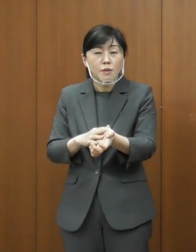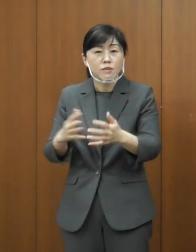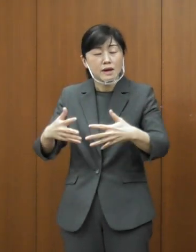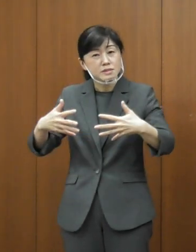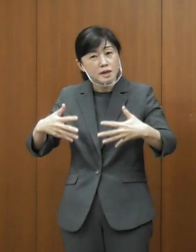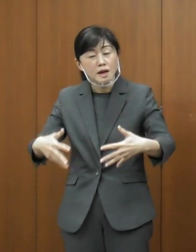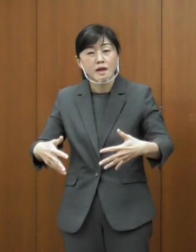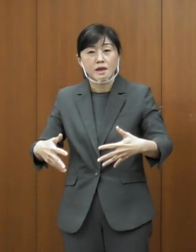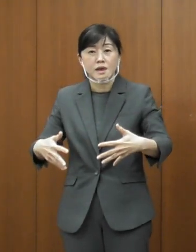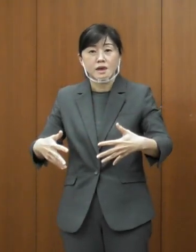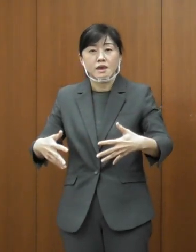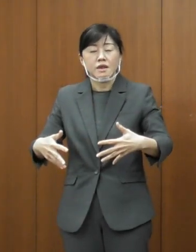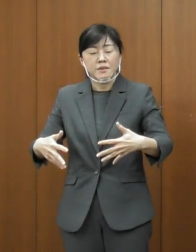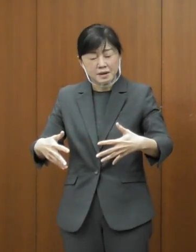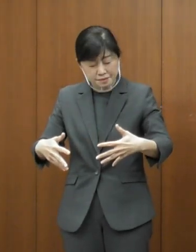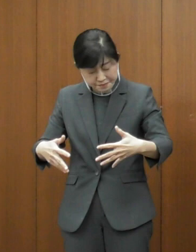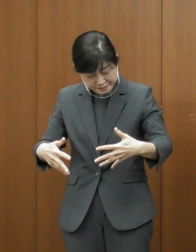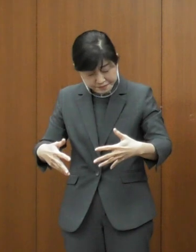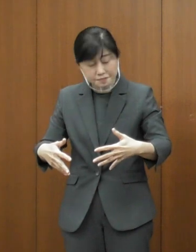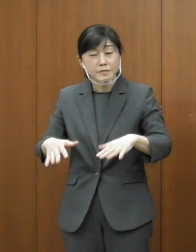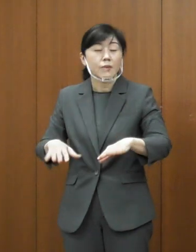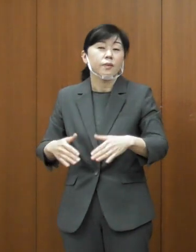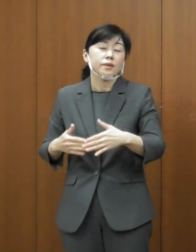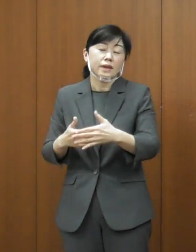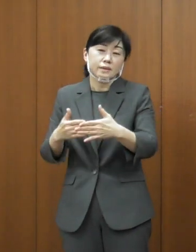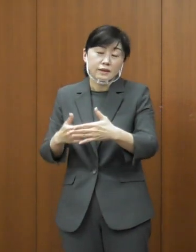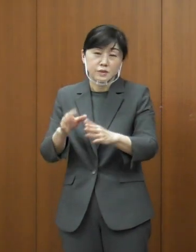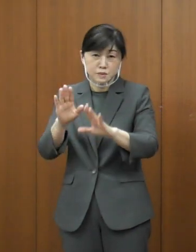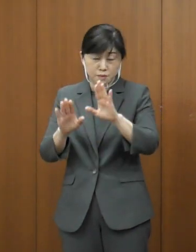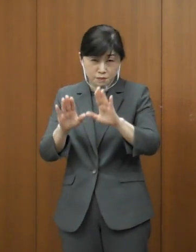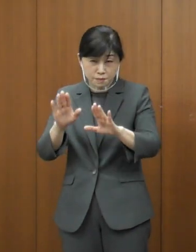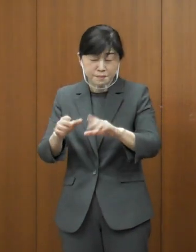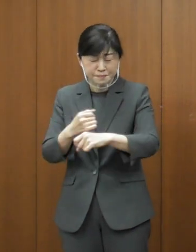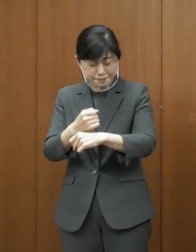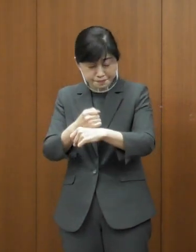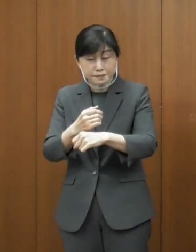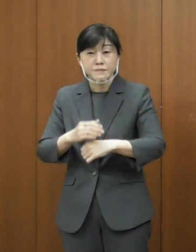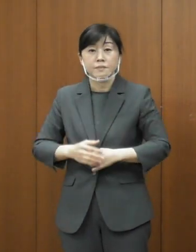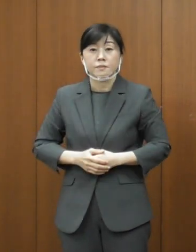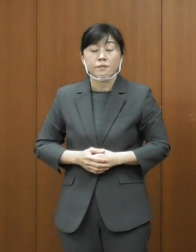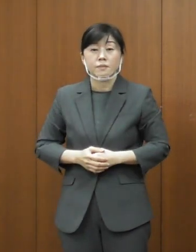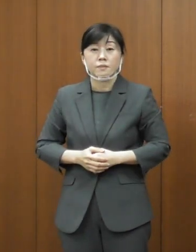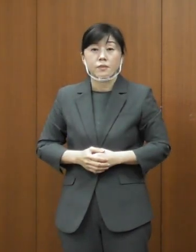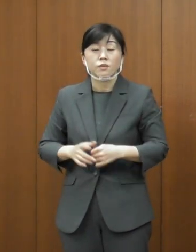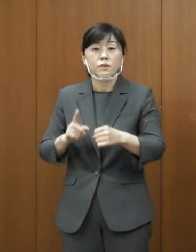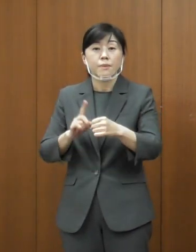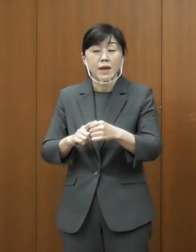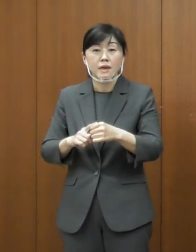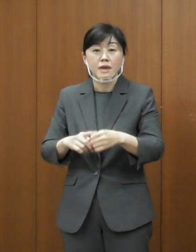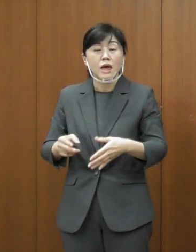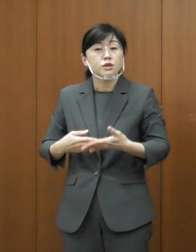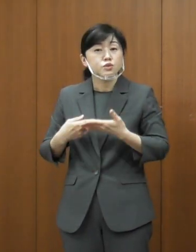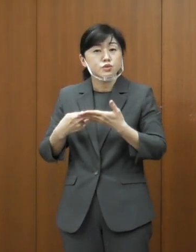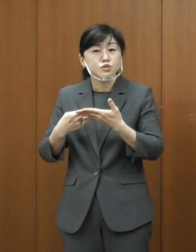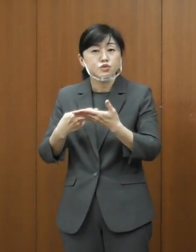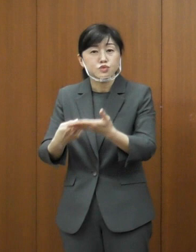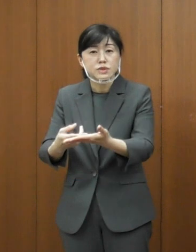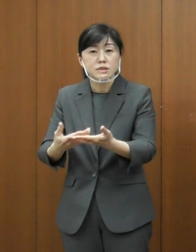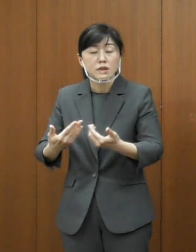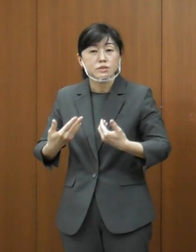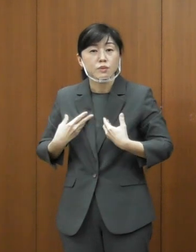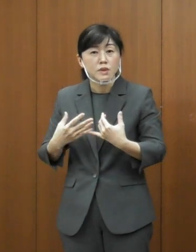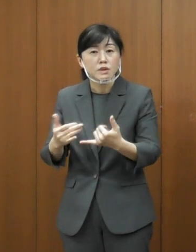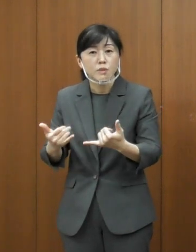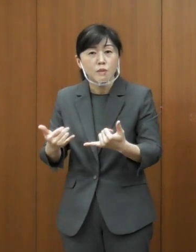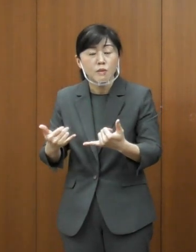り限界まで来ています。逼迫しています。このため入院が必要な方